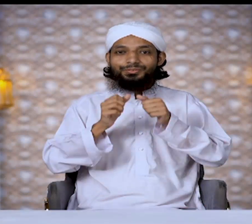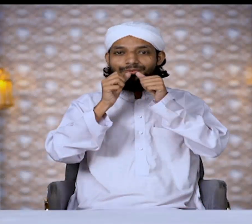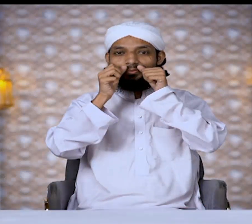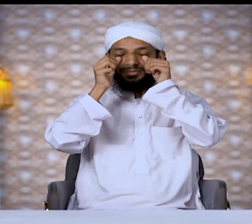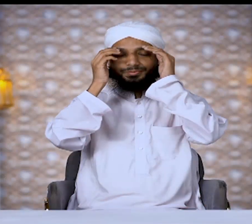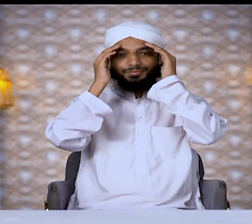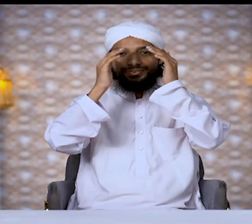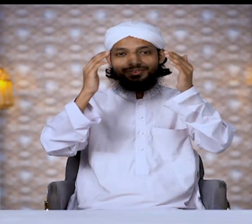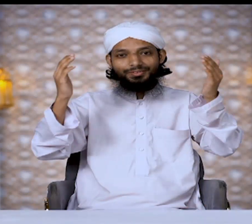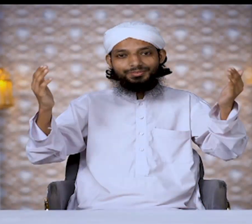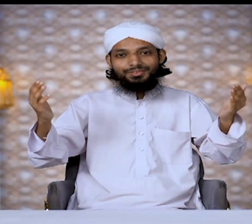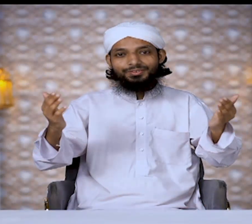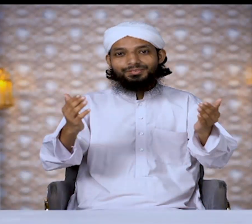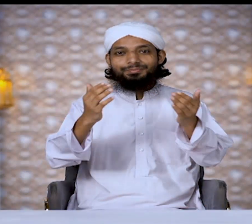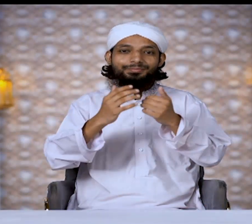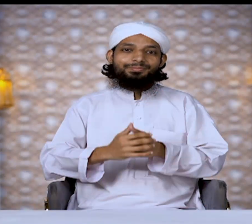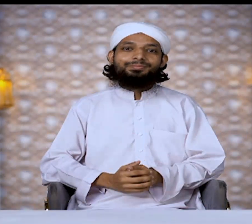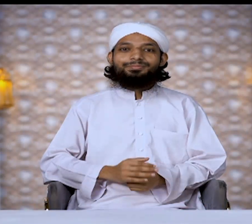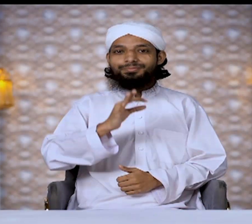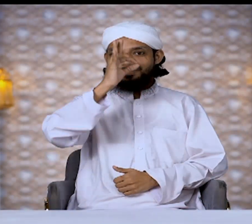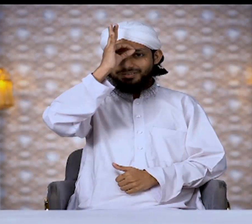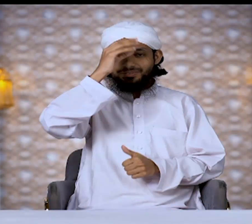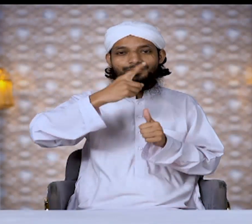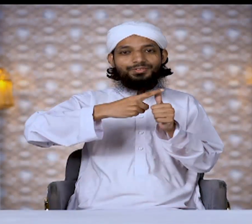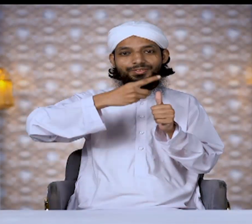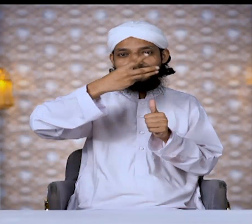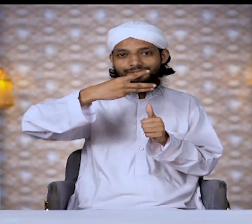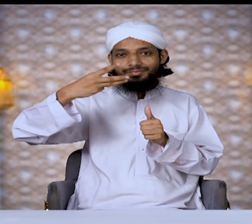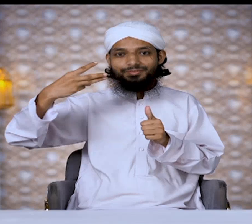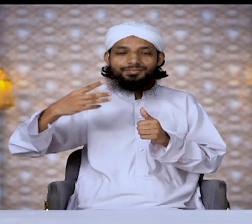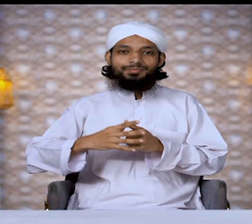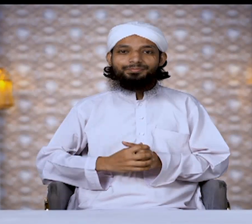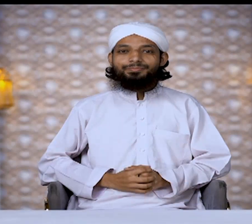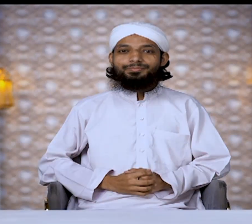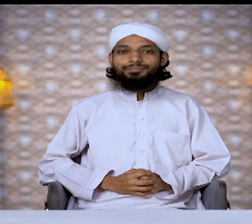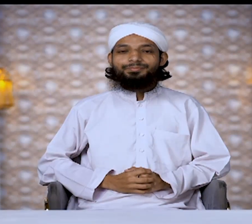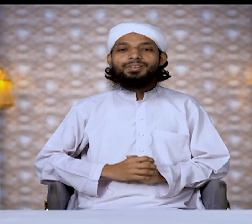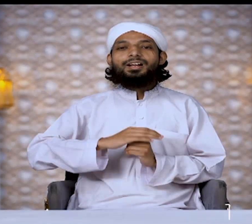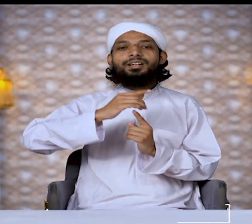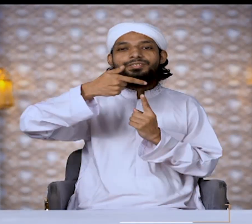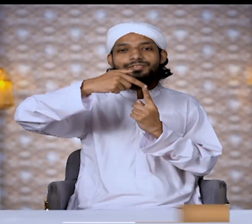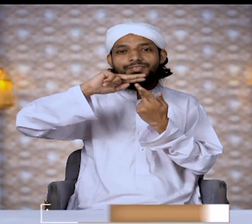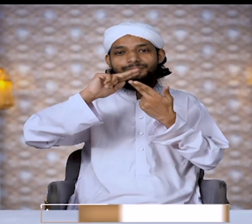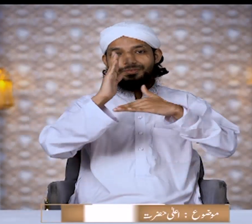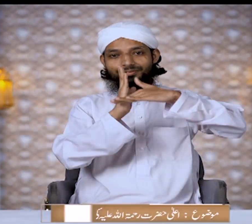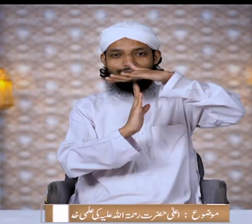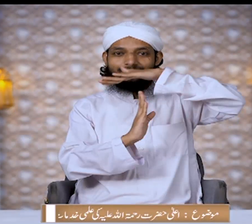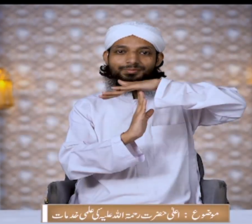الحبیب صلی اللہ علی محمد۔ اعلیٰ حضرت امام اہل سنت مولانا شاہ امام احمد رضا خان رحمت اللہ علیہ